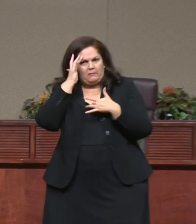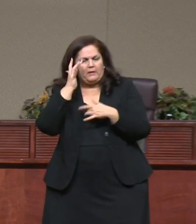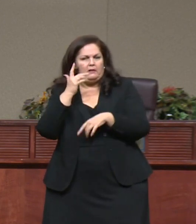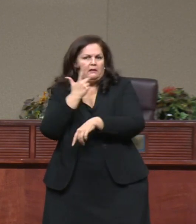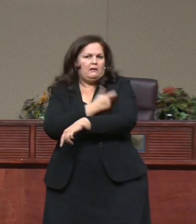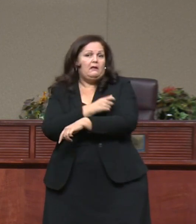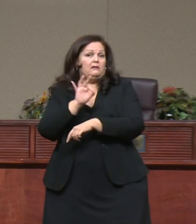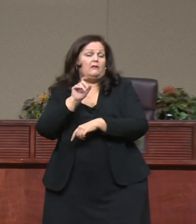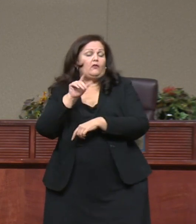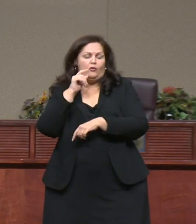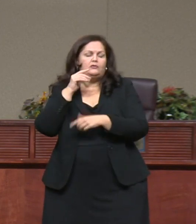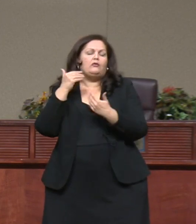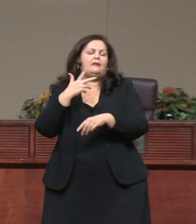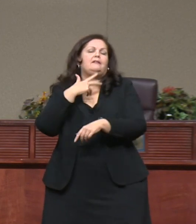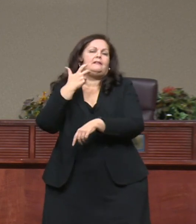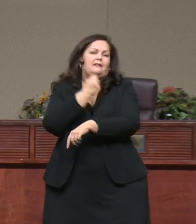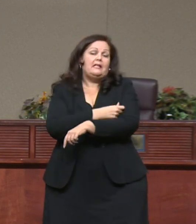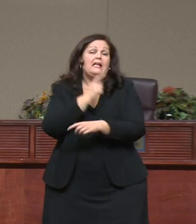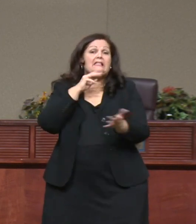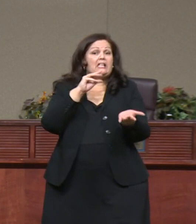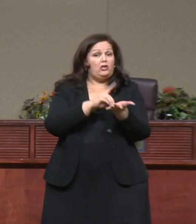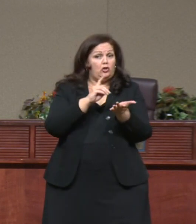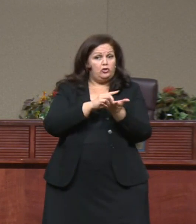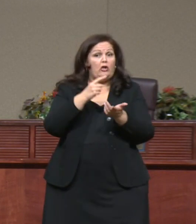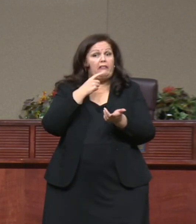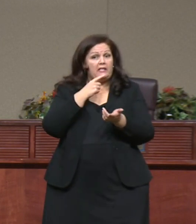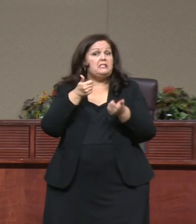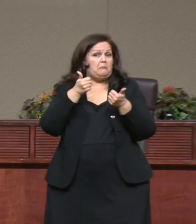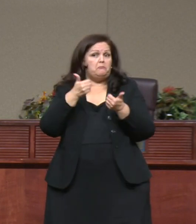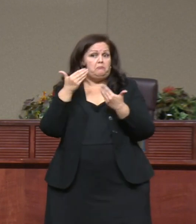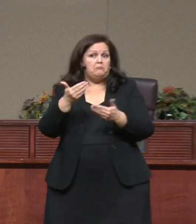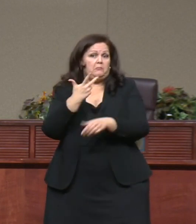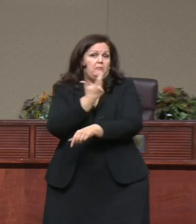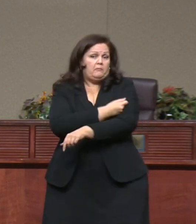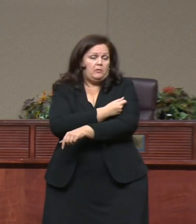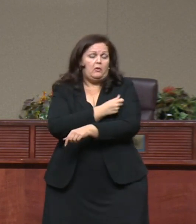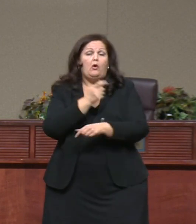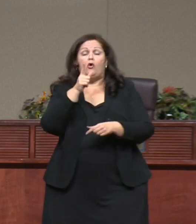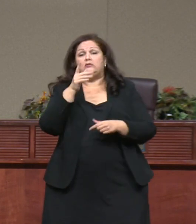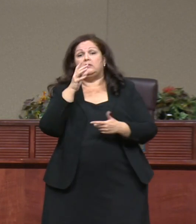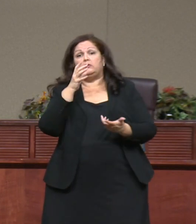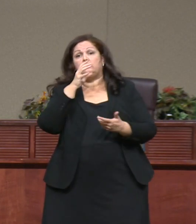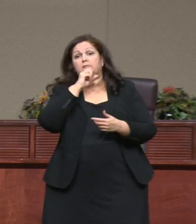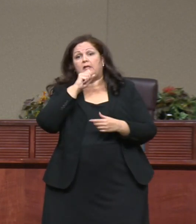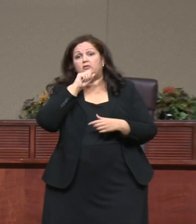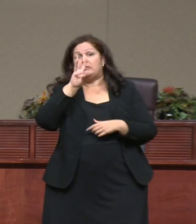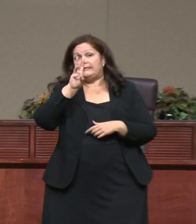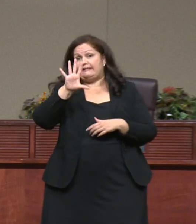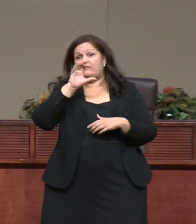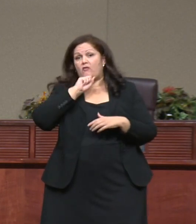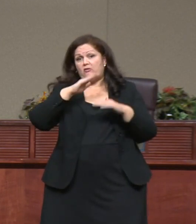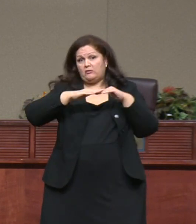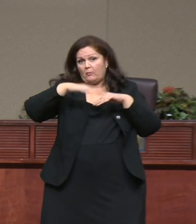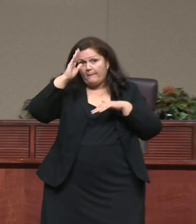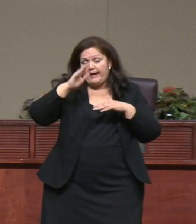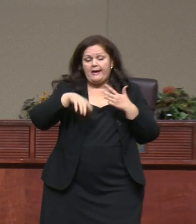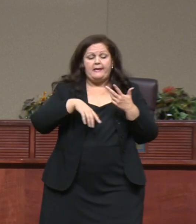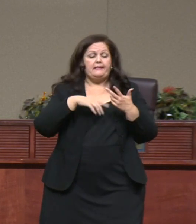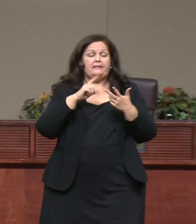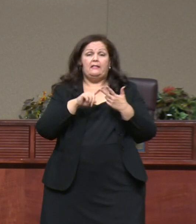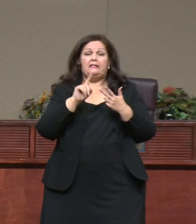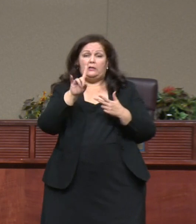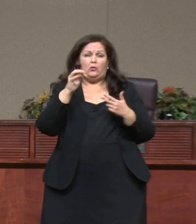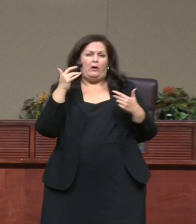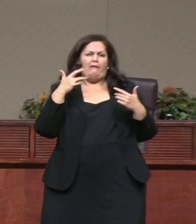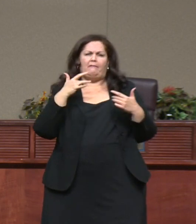influenza. Si el médico dice que está bien, que la puedes tener, si tienes más de 65 años, si tienes alguna